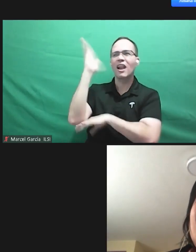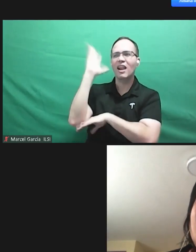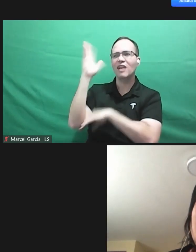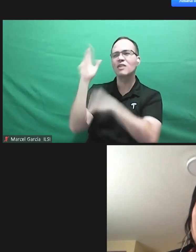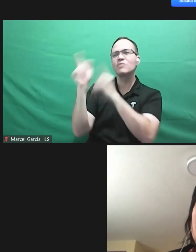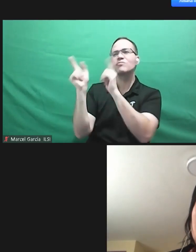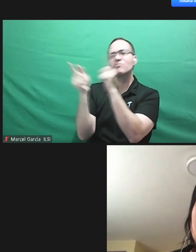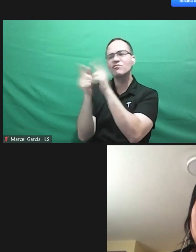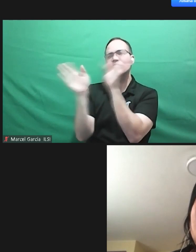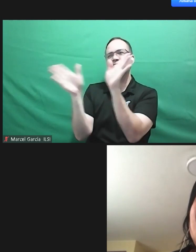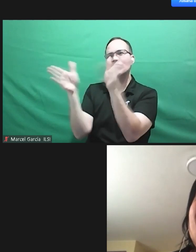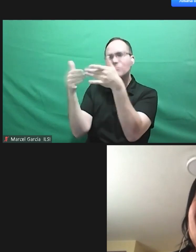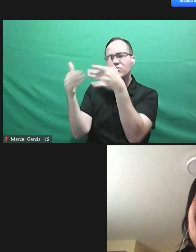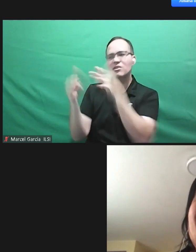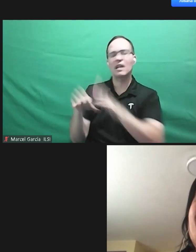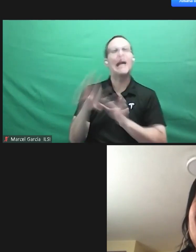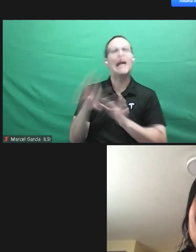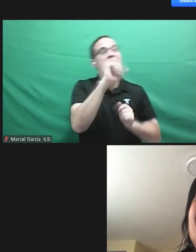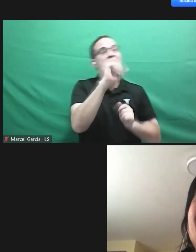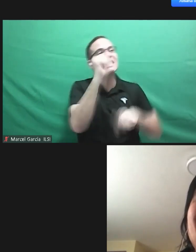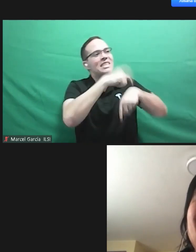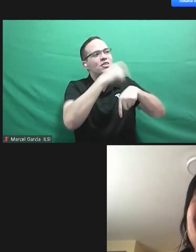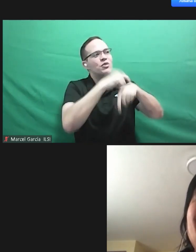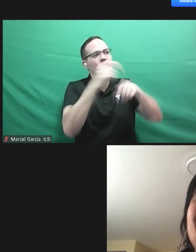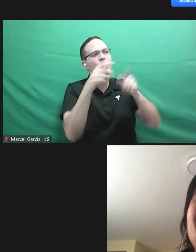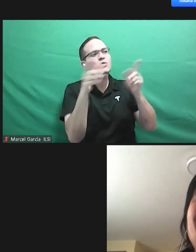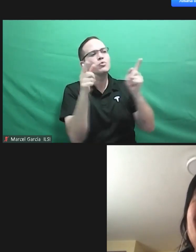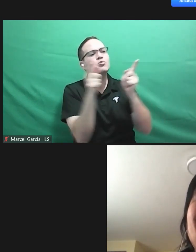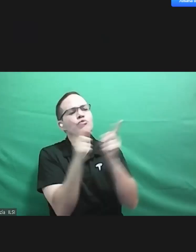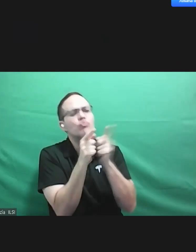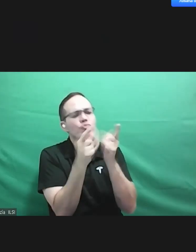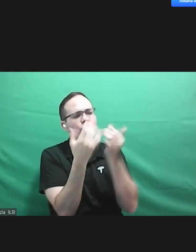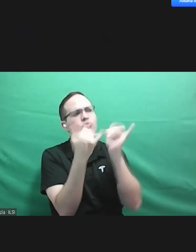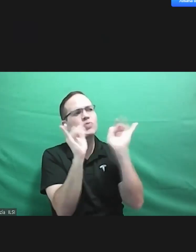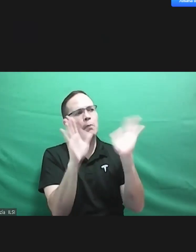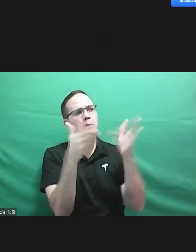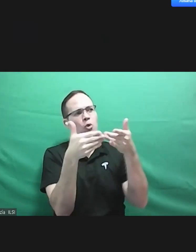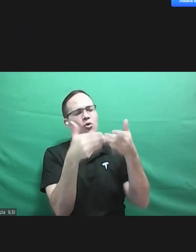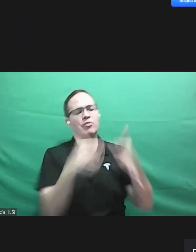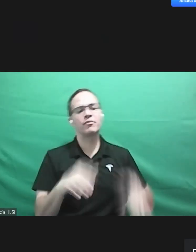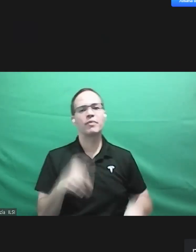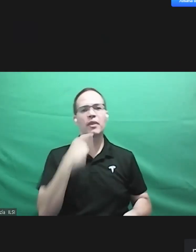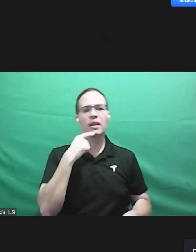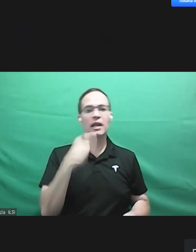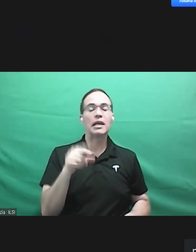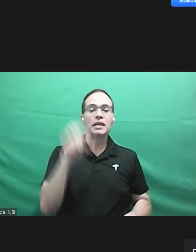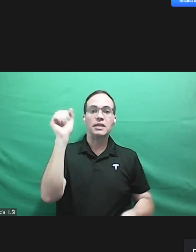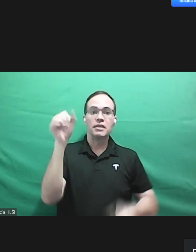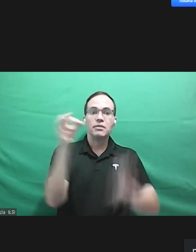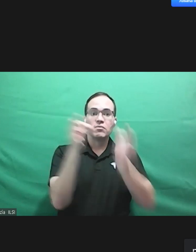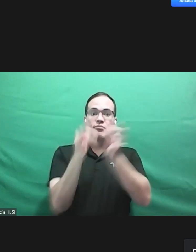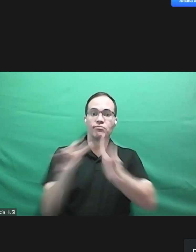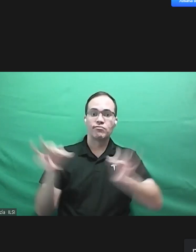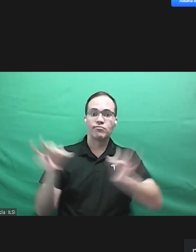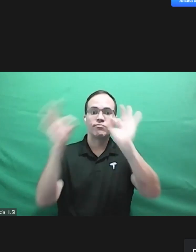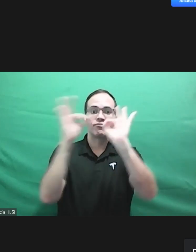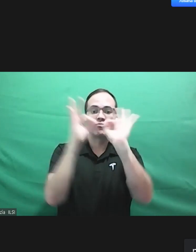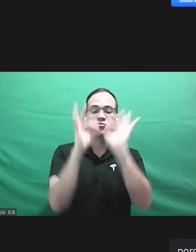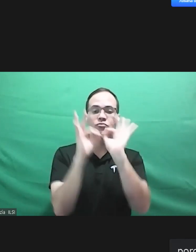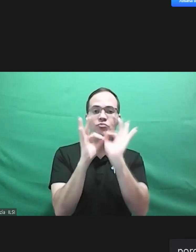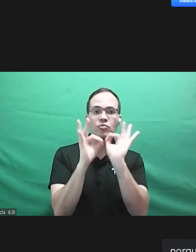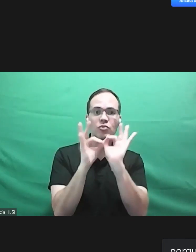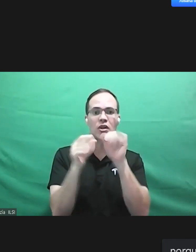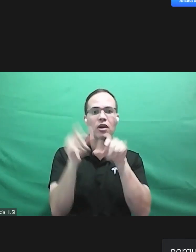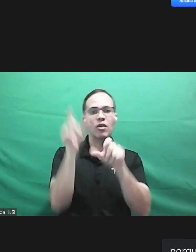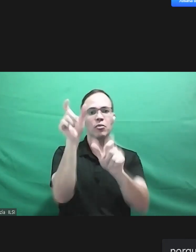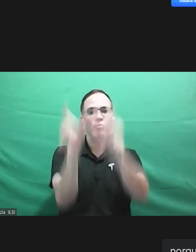ya voy a cerrar. Los censos son súper importantes porque tiene un alcance temático y una cobertura territorial que es